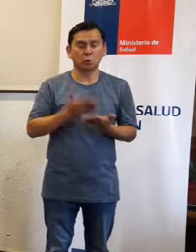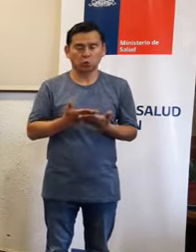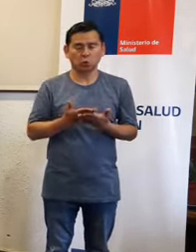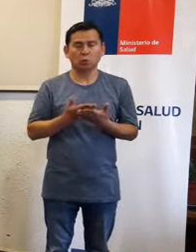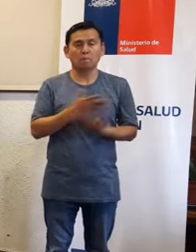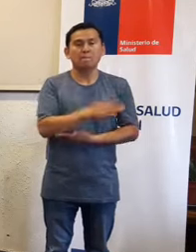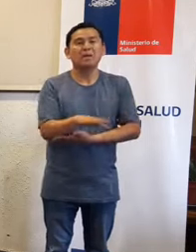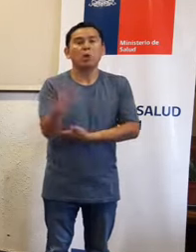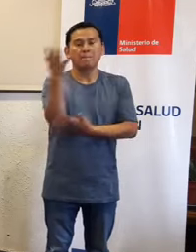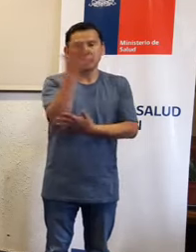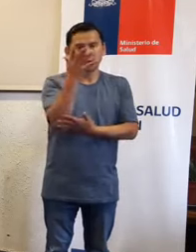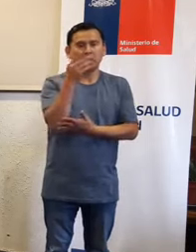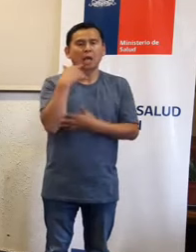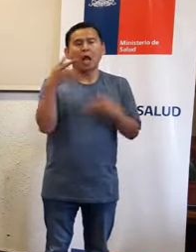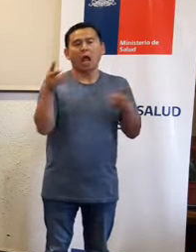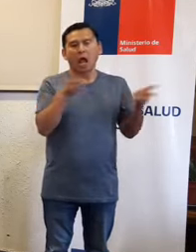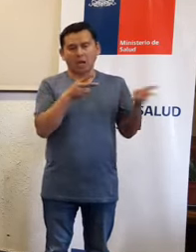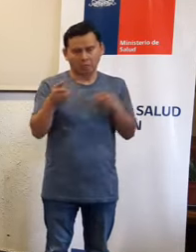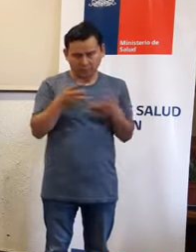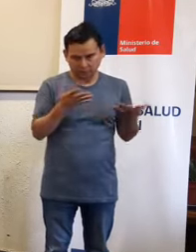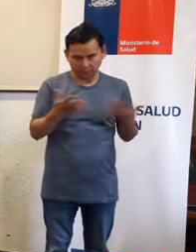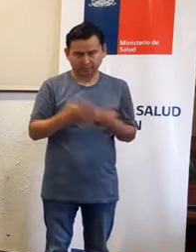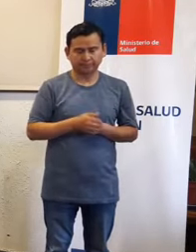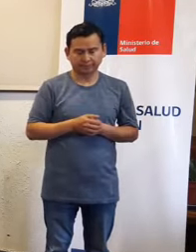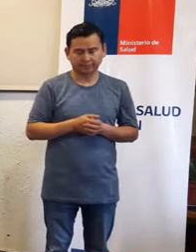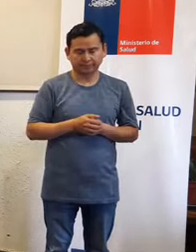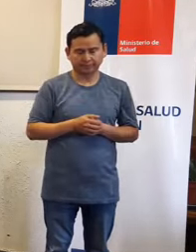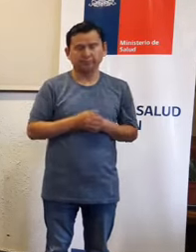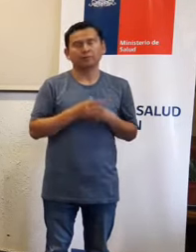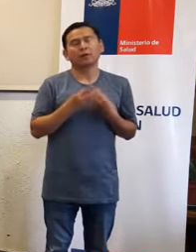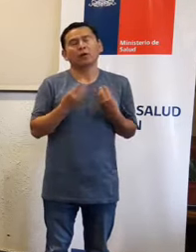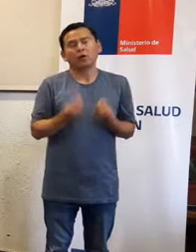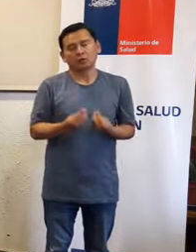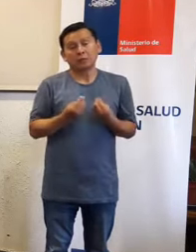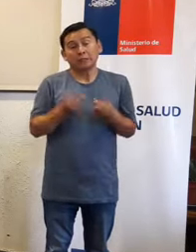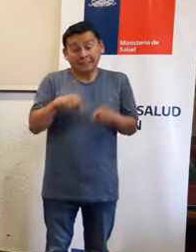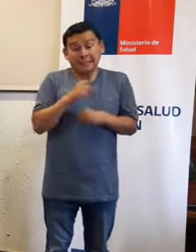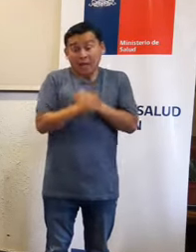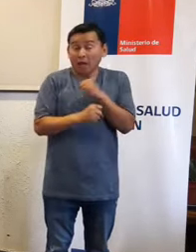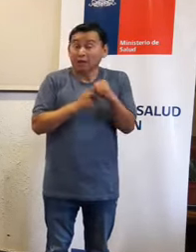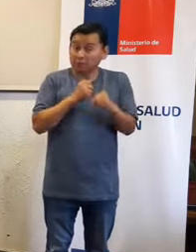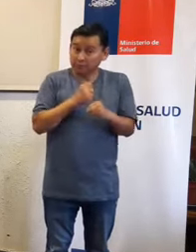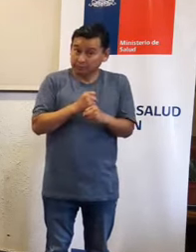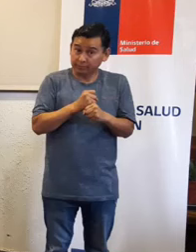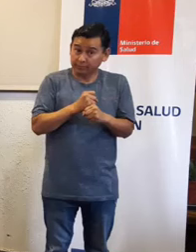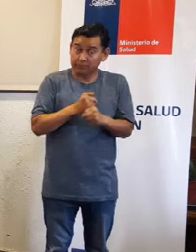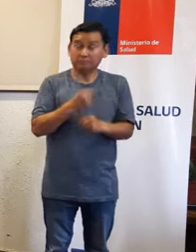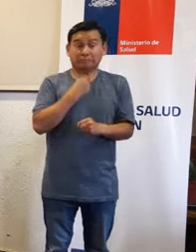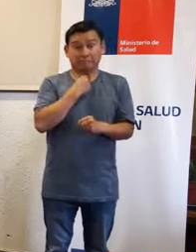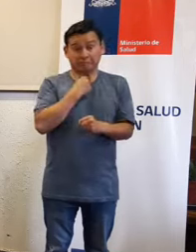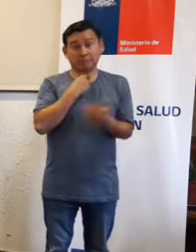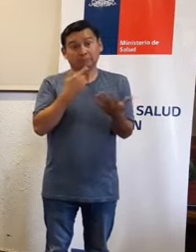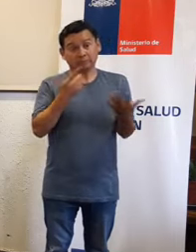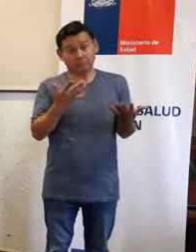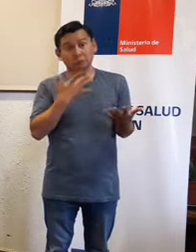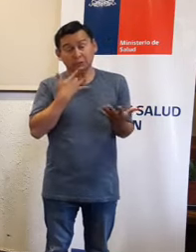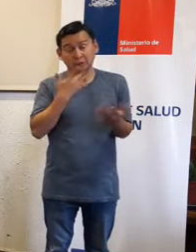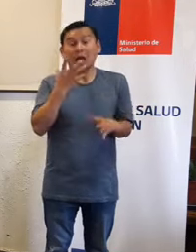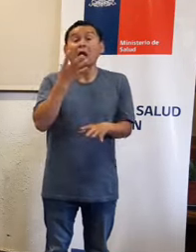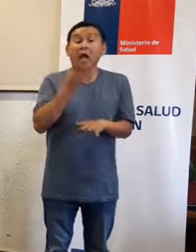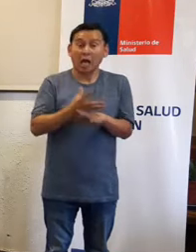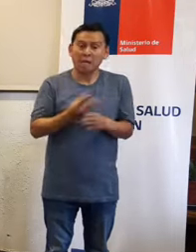medio ambiente, el aire que respiramos. Esto, obviamente, este año se va a ver afectado porque tenemos